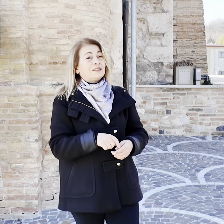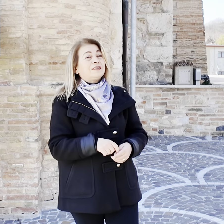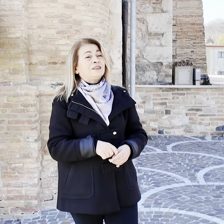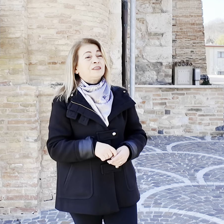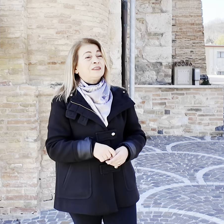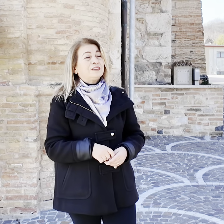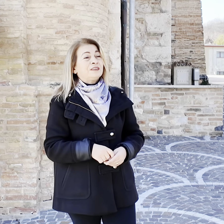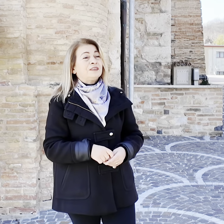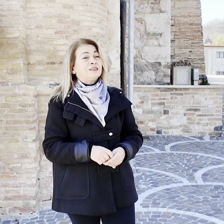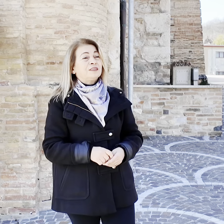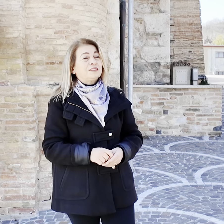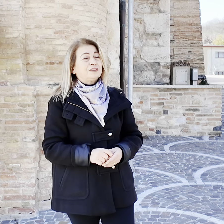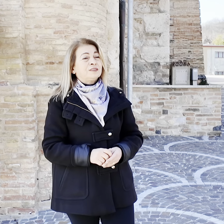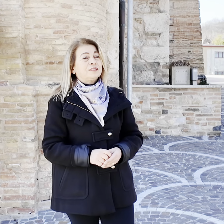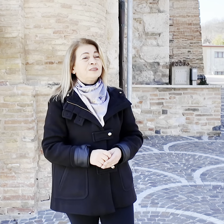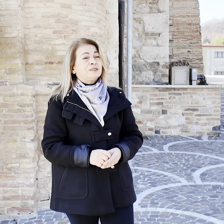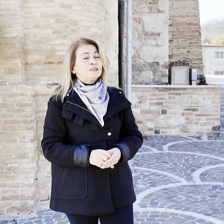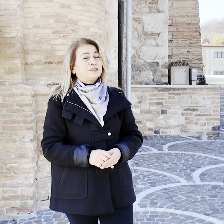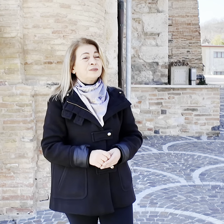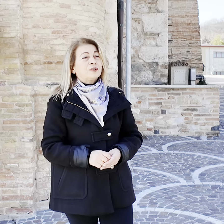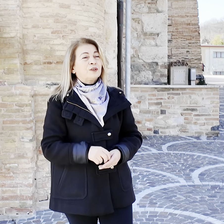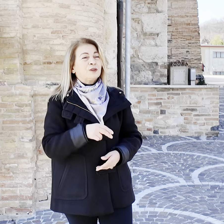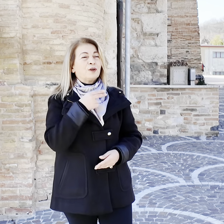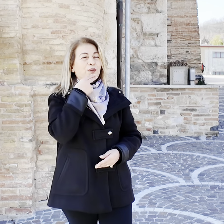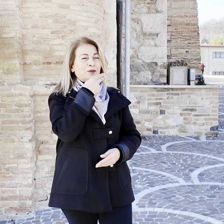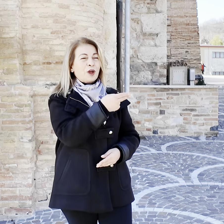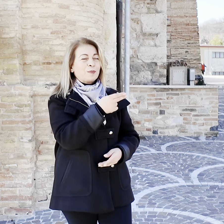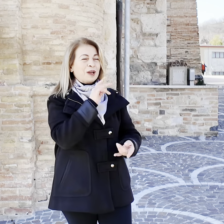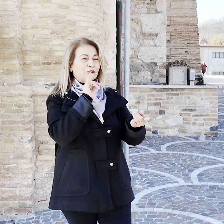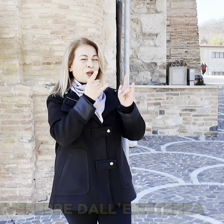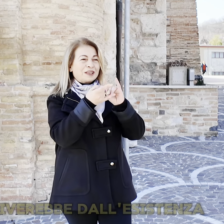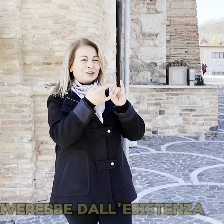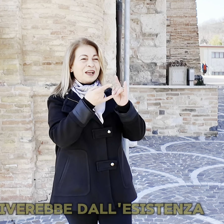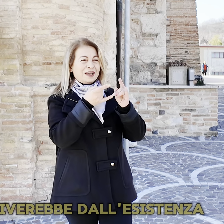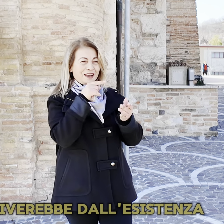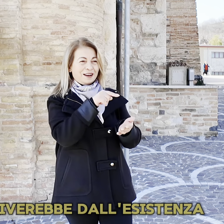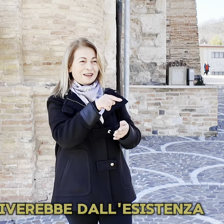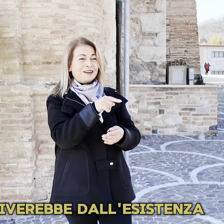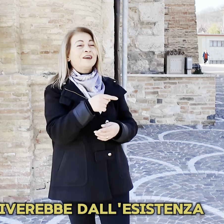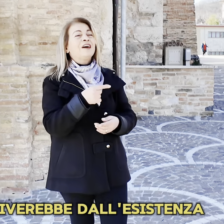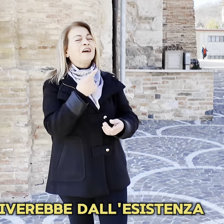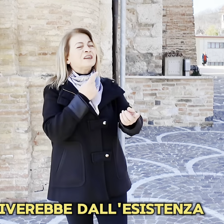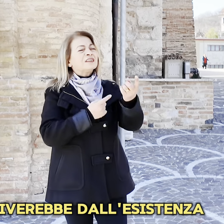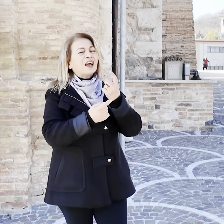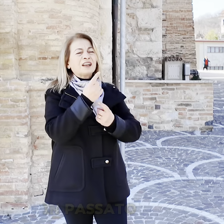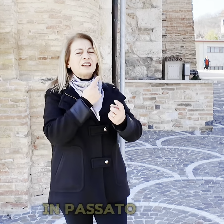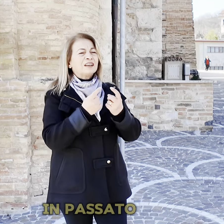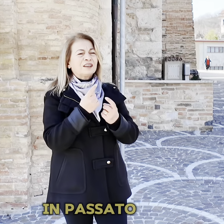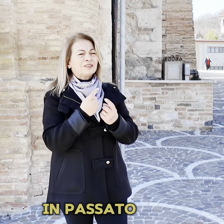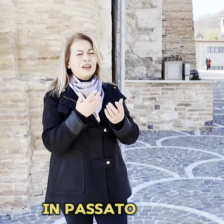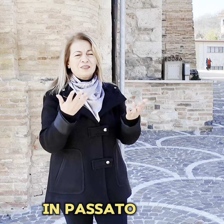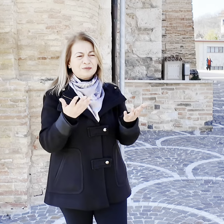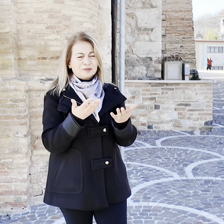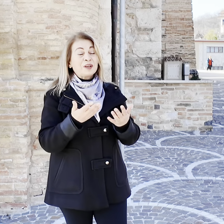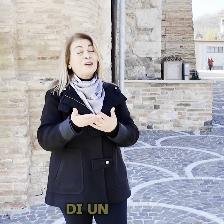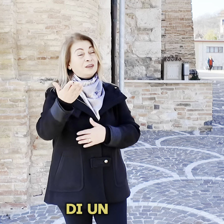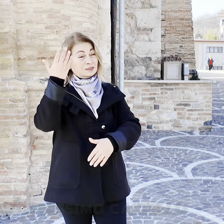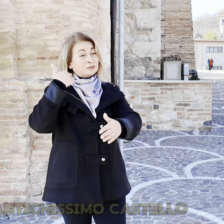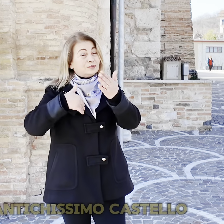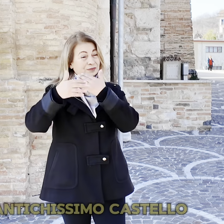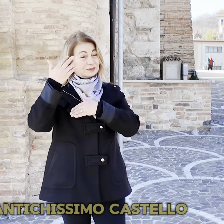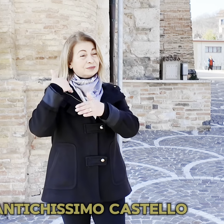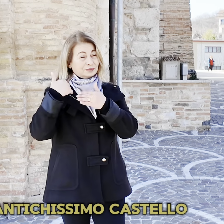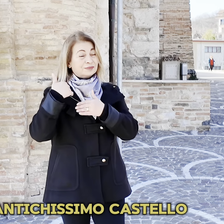abitato. Il nome Torricella deriverebbe dall'esistenza in passato di